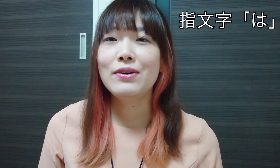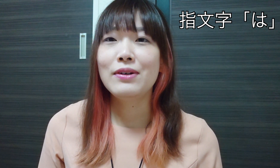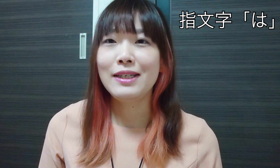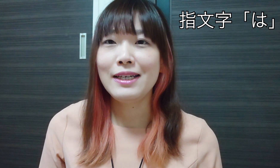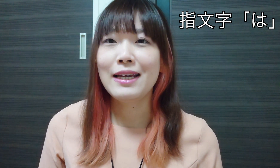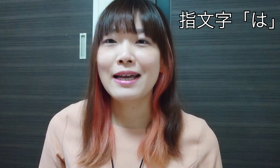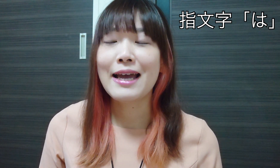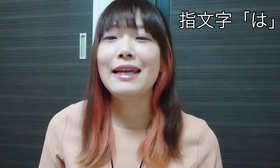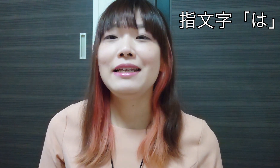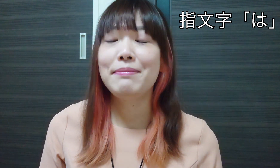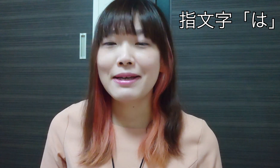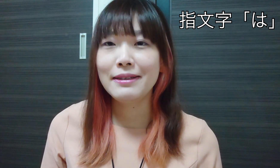行に入ります。